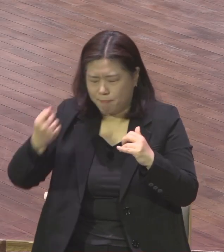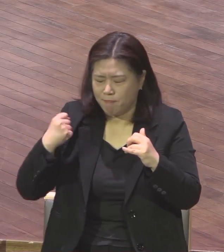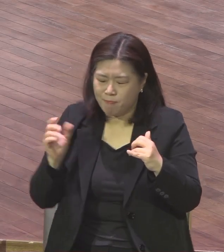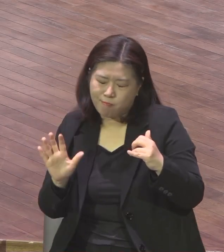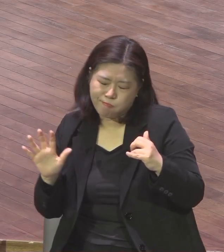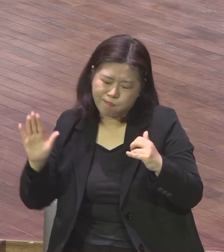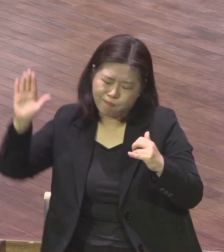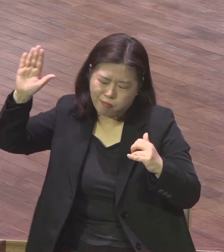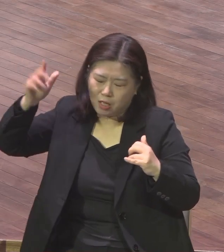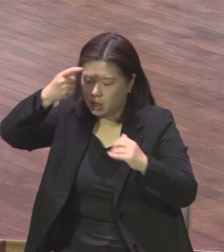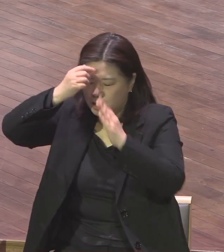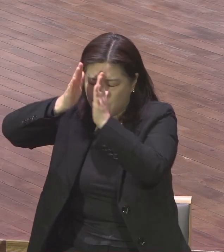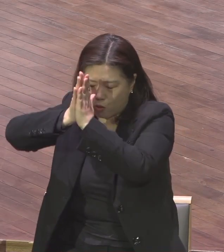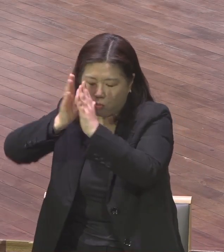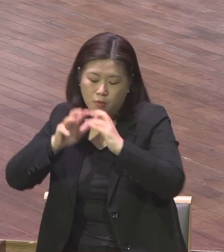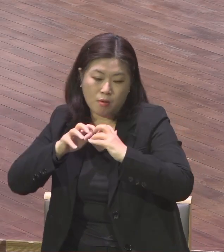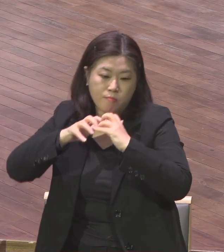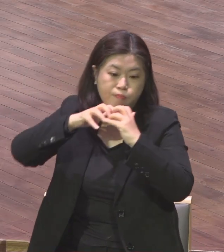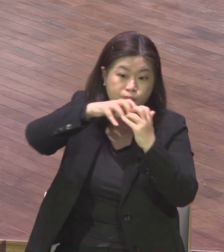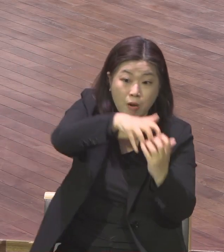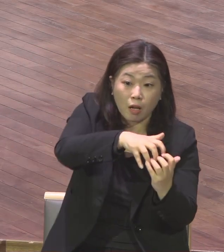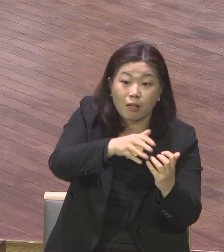중보기도.